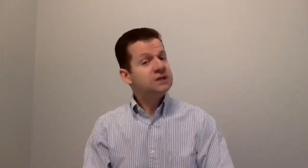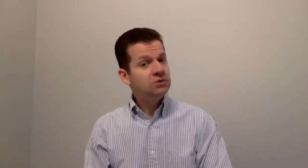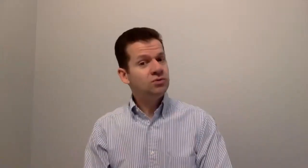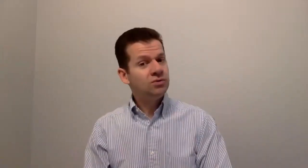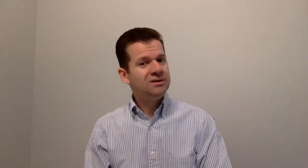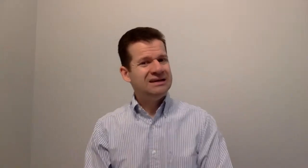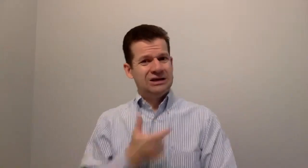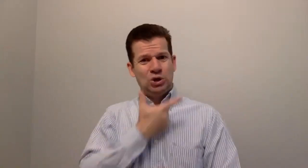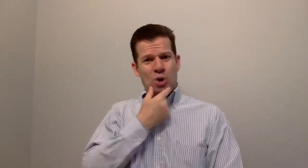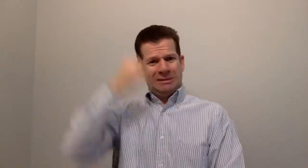conversando. O homem.